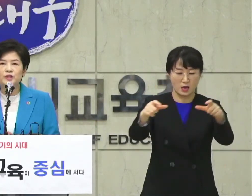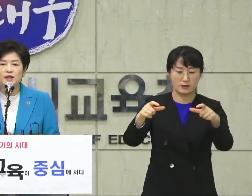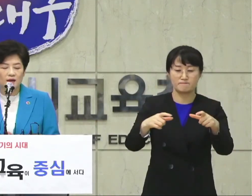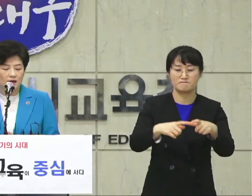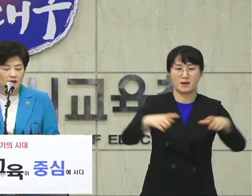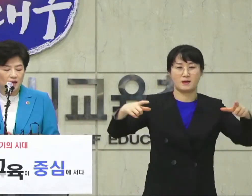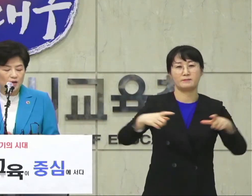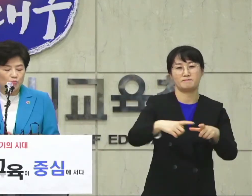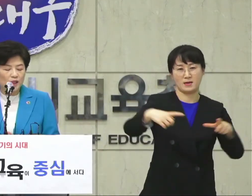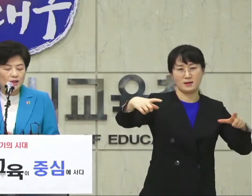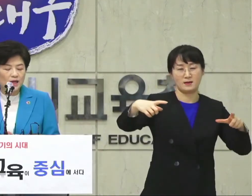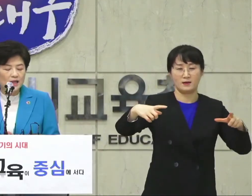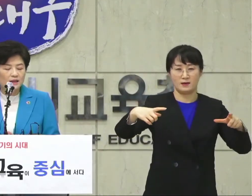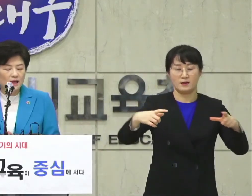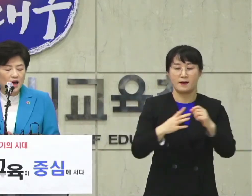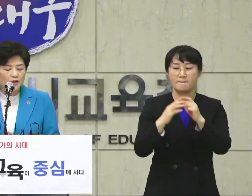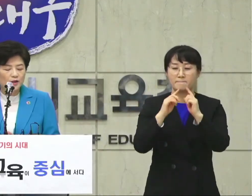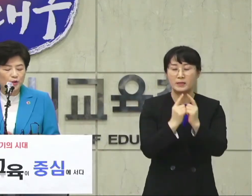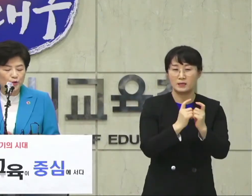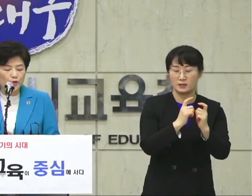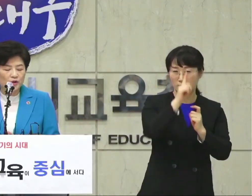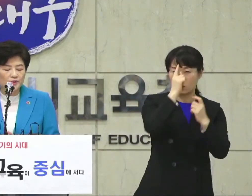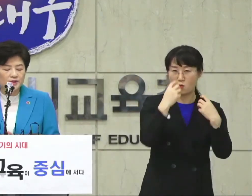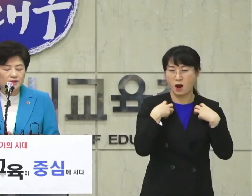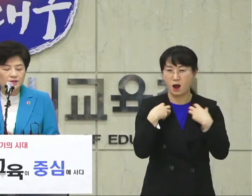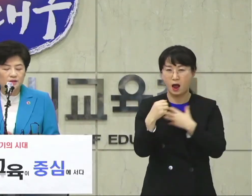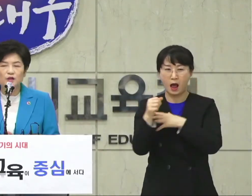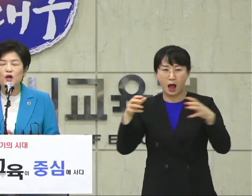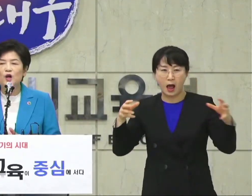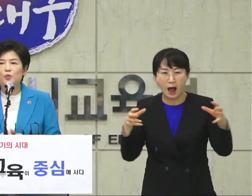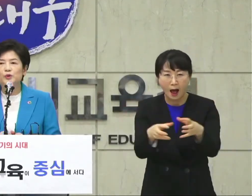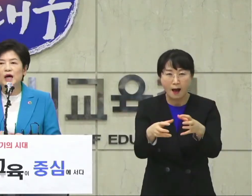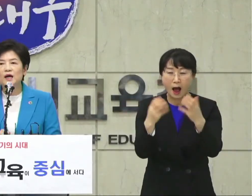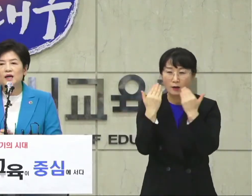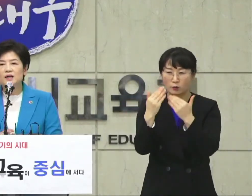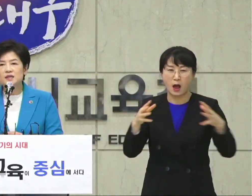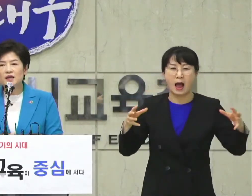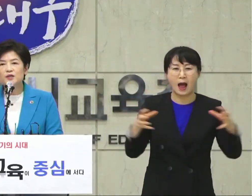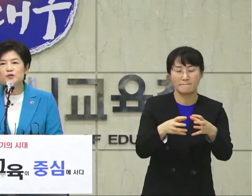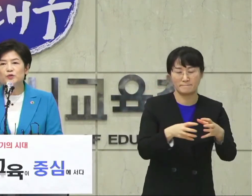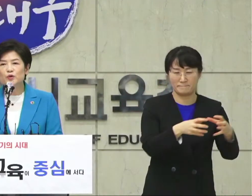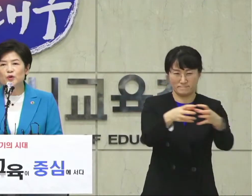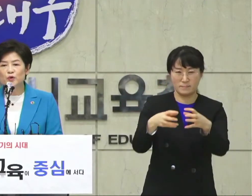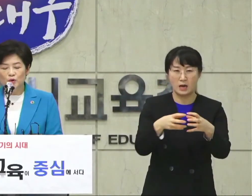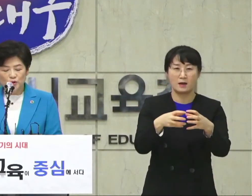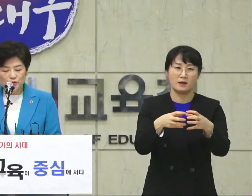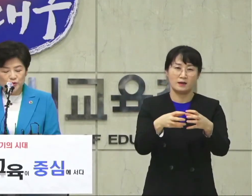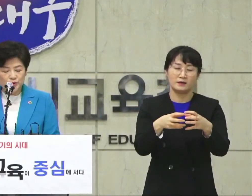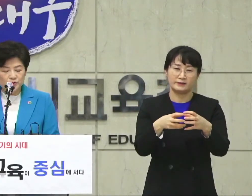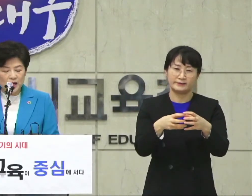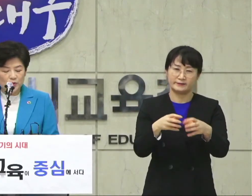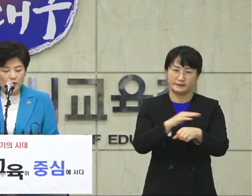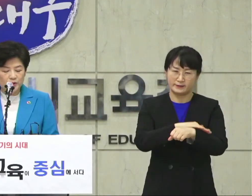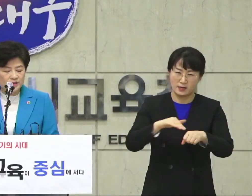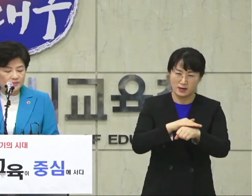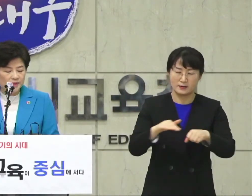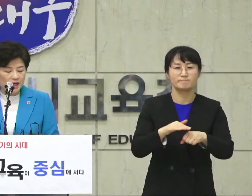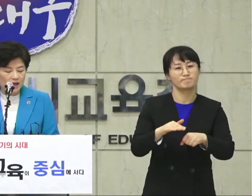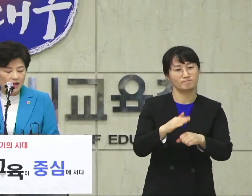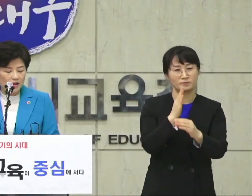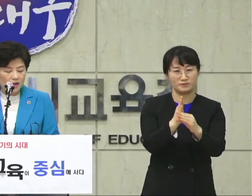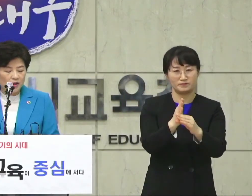단체로 확대 운영해 민간학 교육 거버넌스를 보다 체계적으로